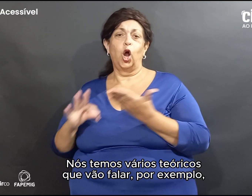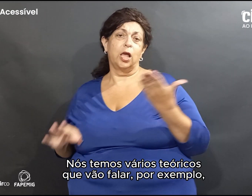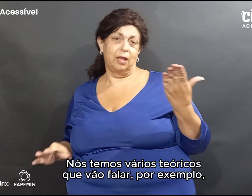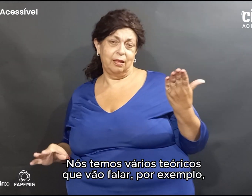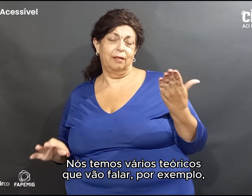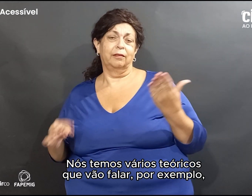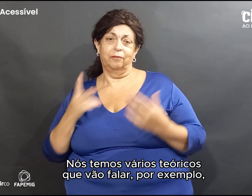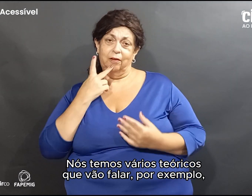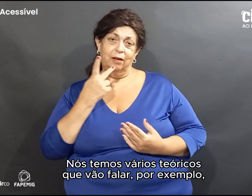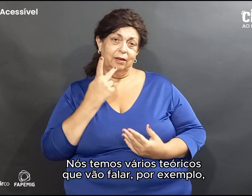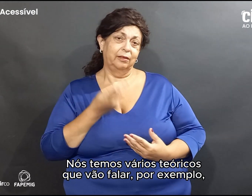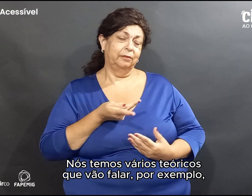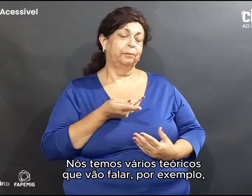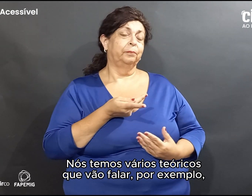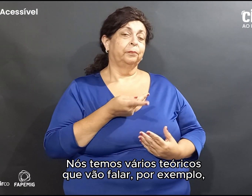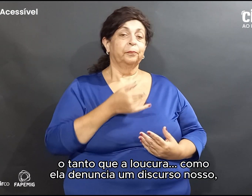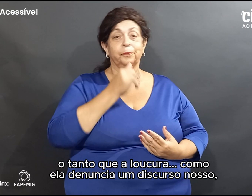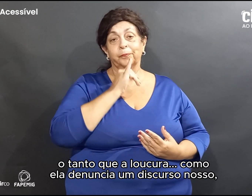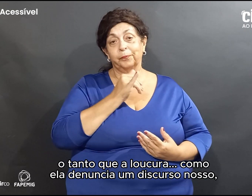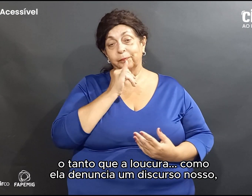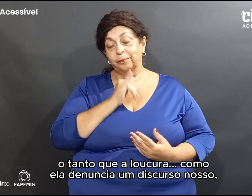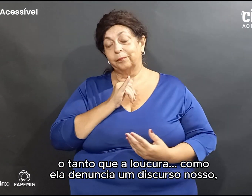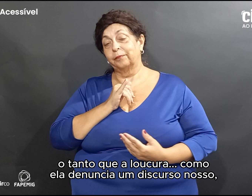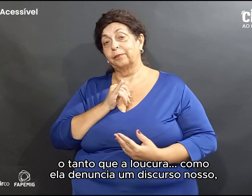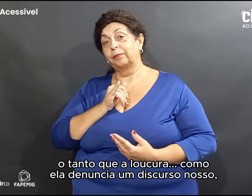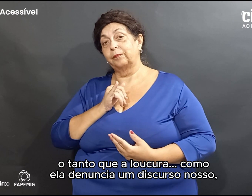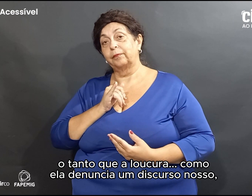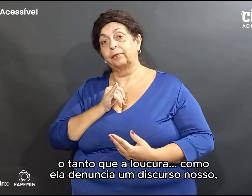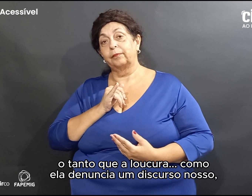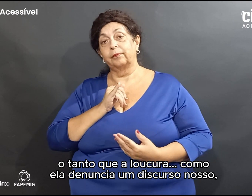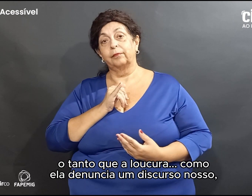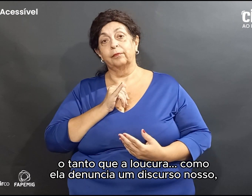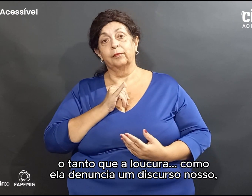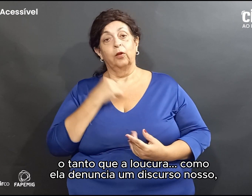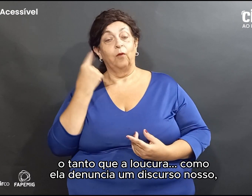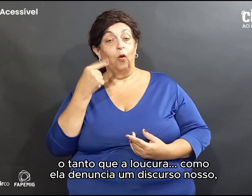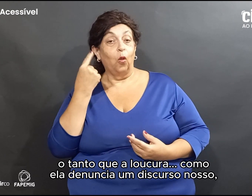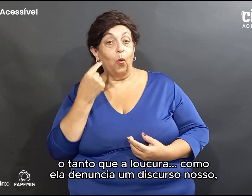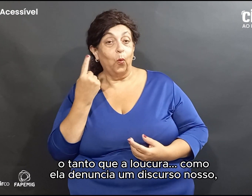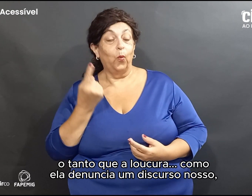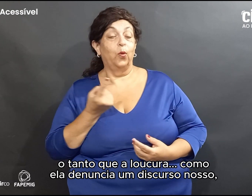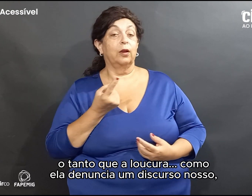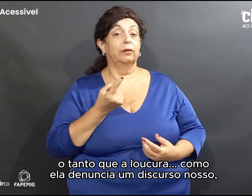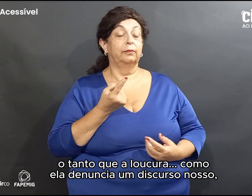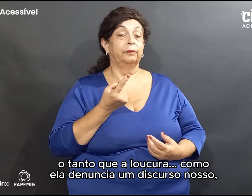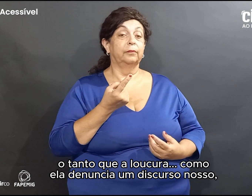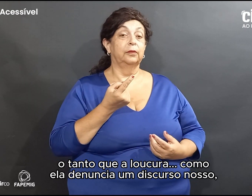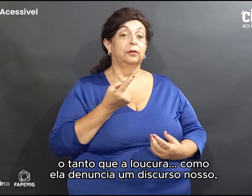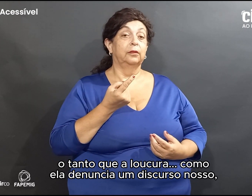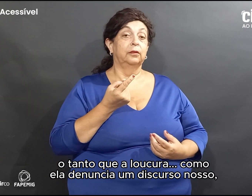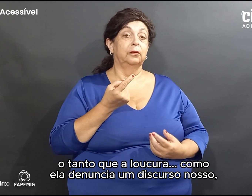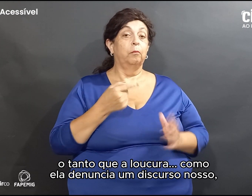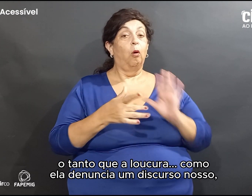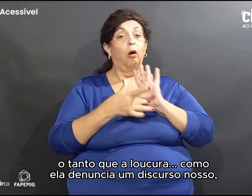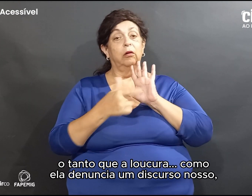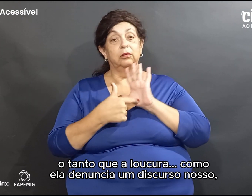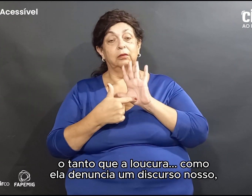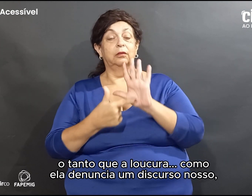falar, né? Por exemplo, tanto que a loucura, né? Como ela denuncia